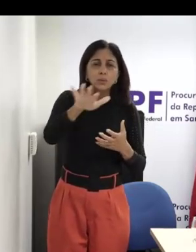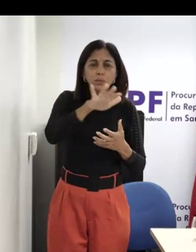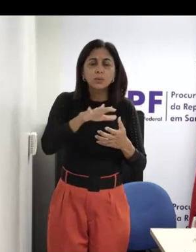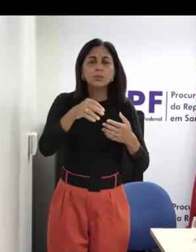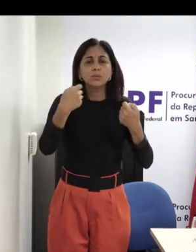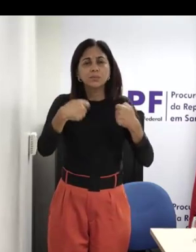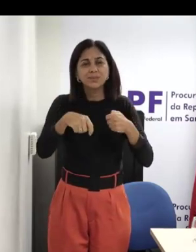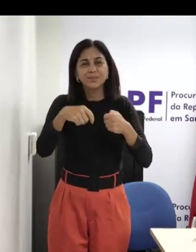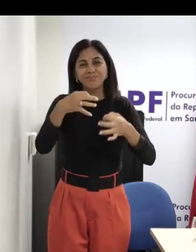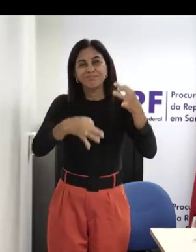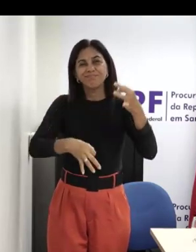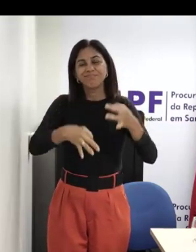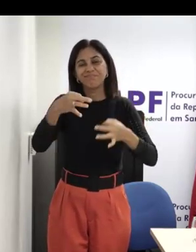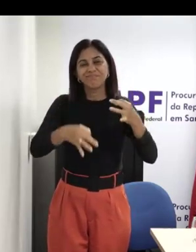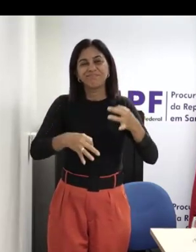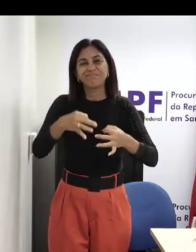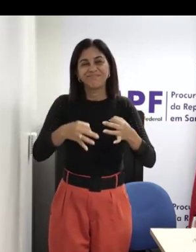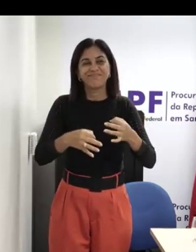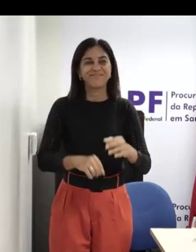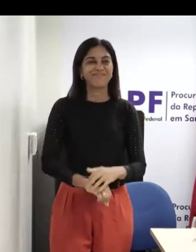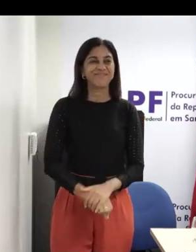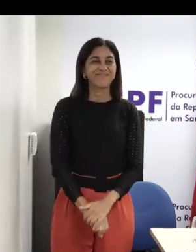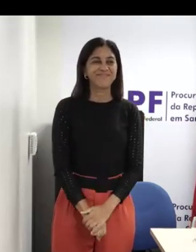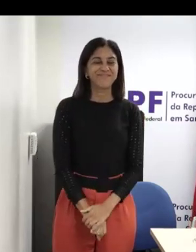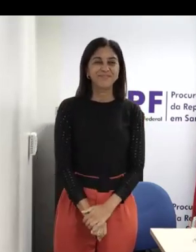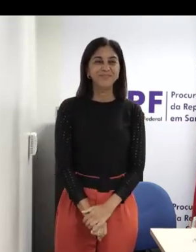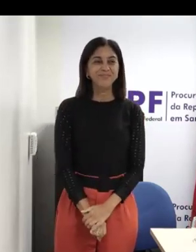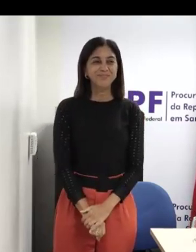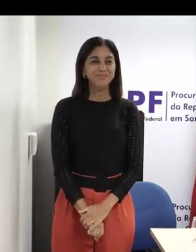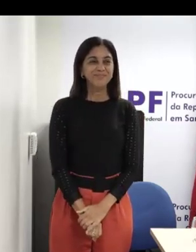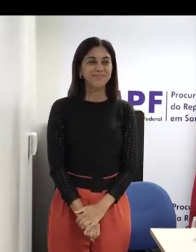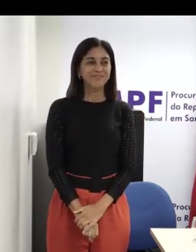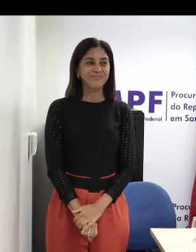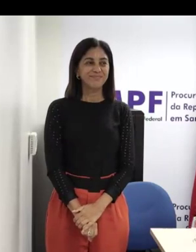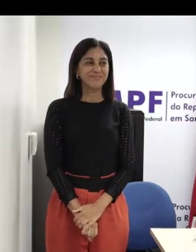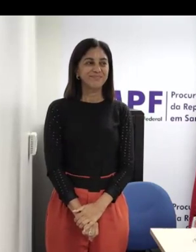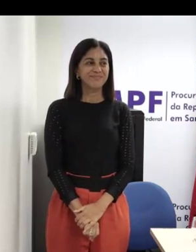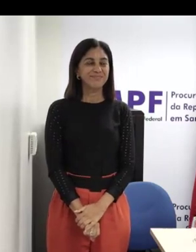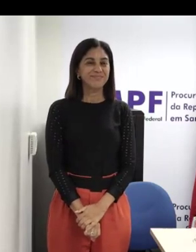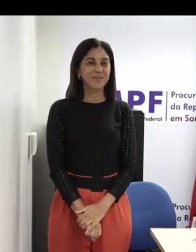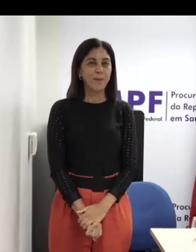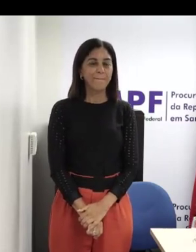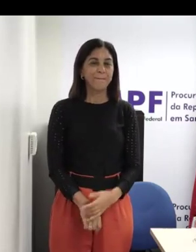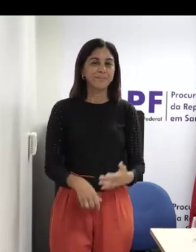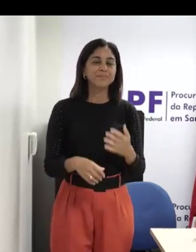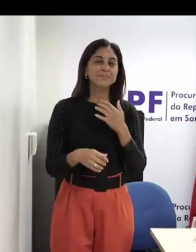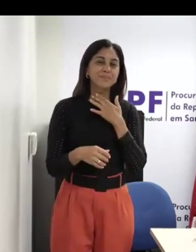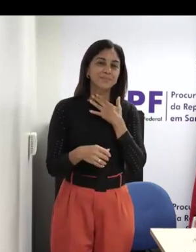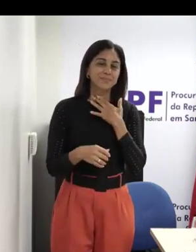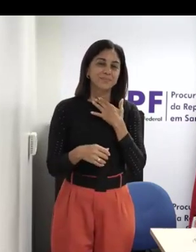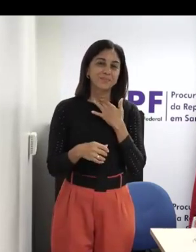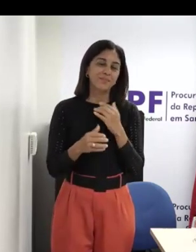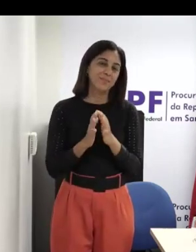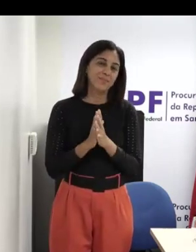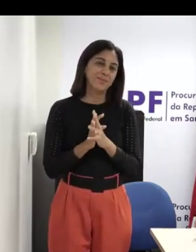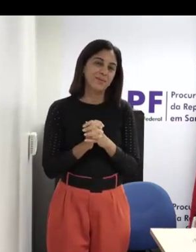uma pergunta fácil vou vou pedir desculpa pro colega não tenho uma resposta para te dar assim eh eh